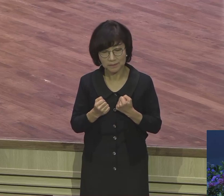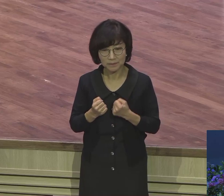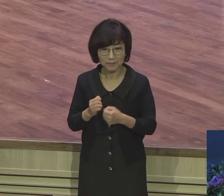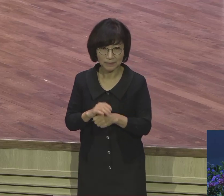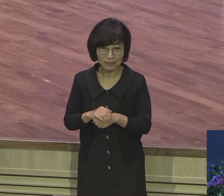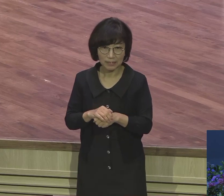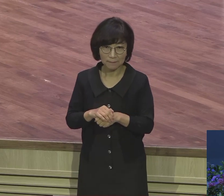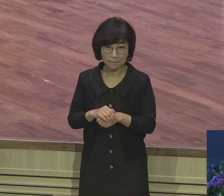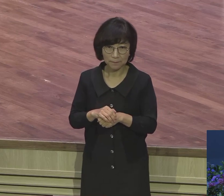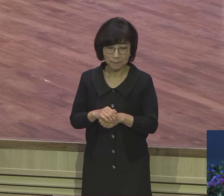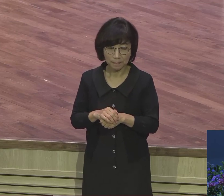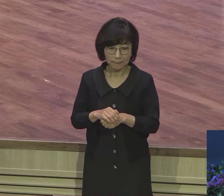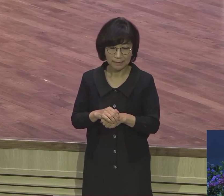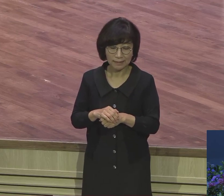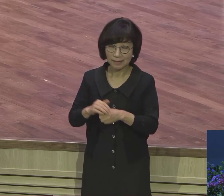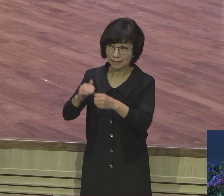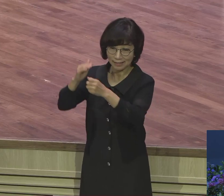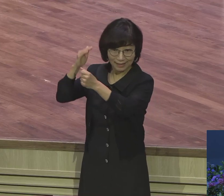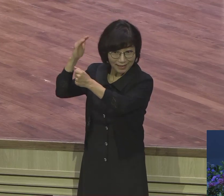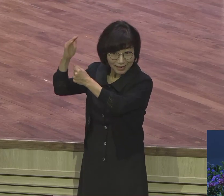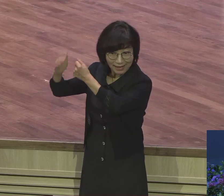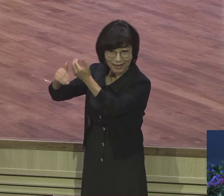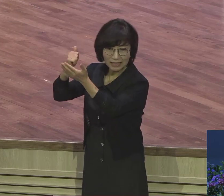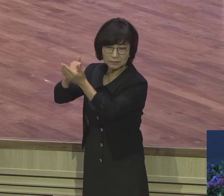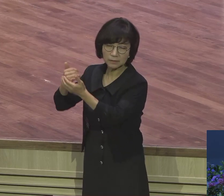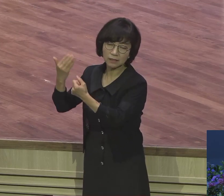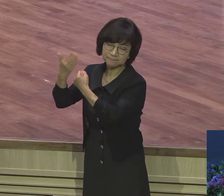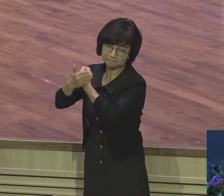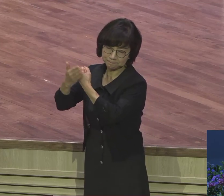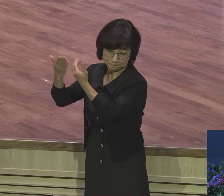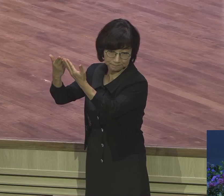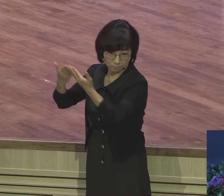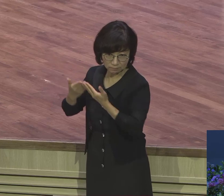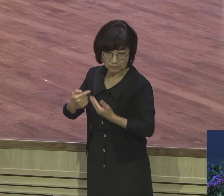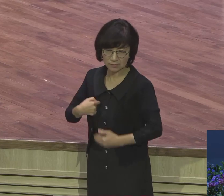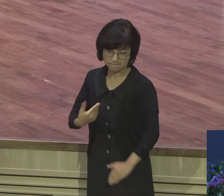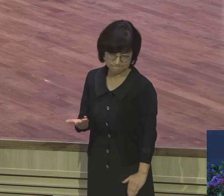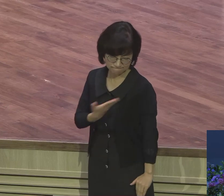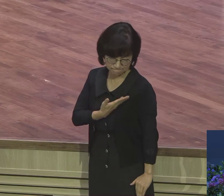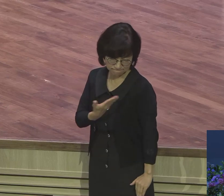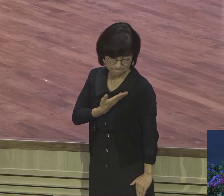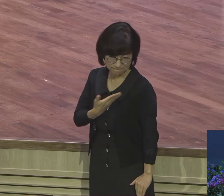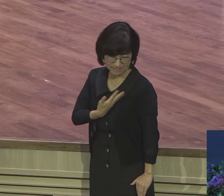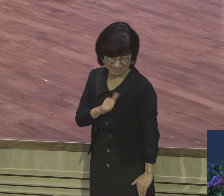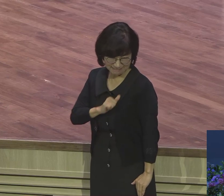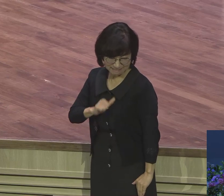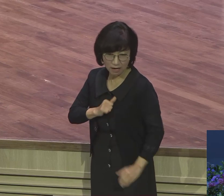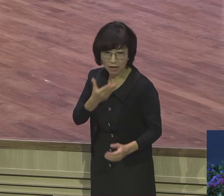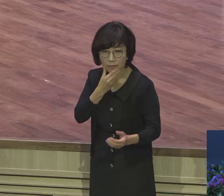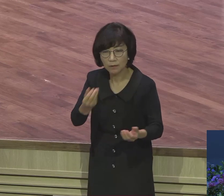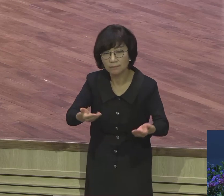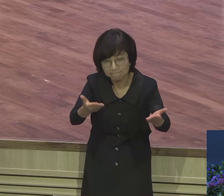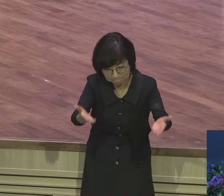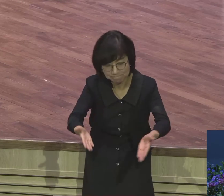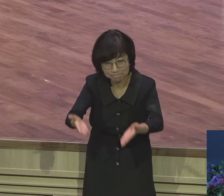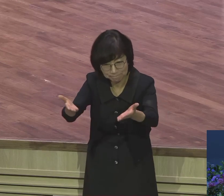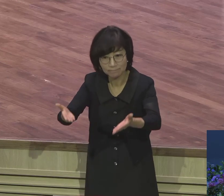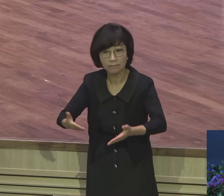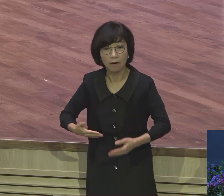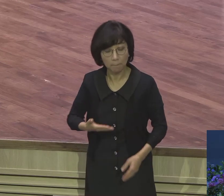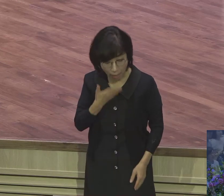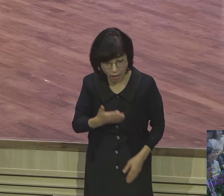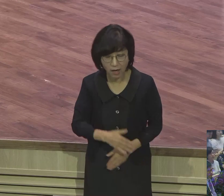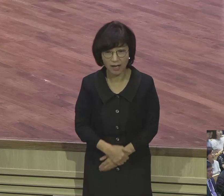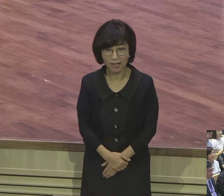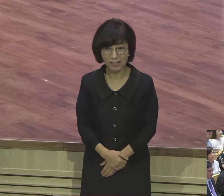내가 갖추었을 거 아니라 하나님의 은혜예요. 하나님의 은혜로 말씀 중에 살면 그렇게 편하게